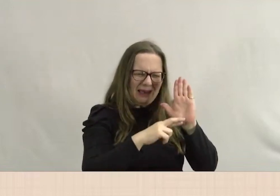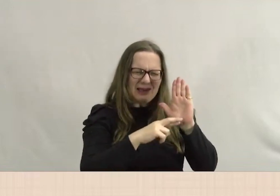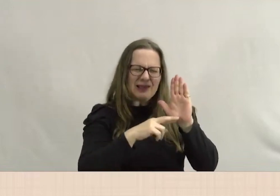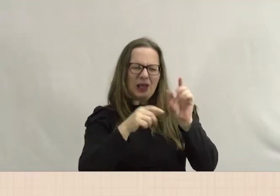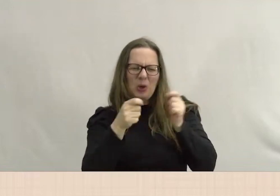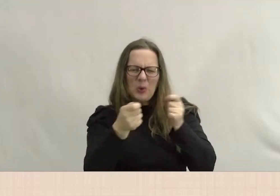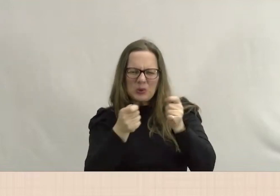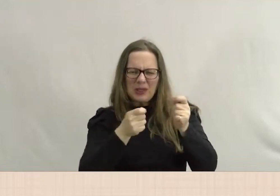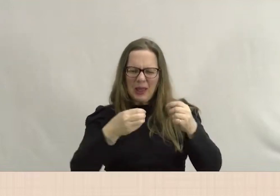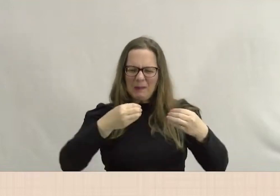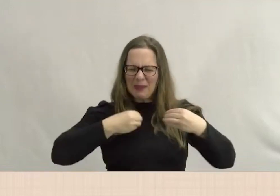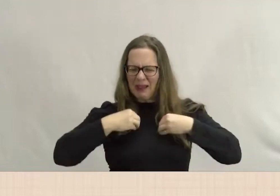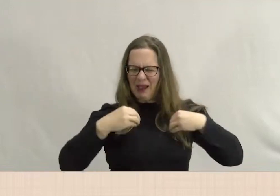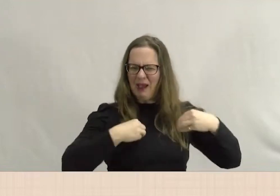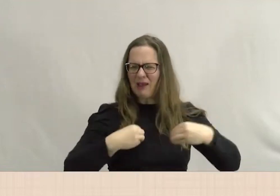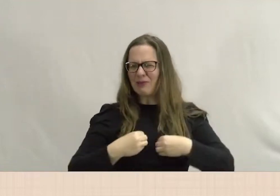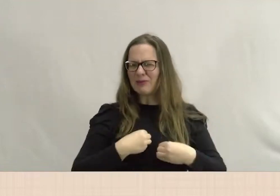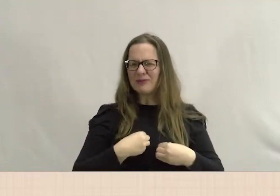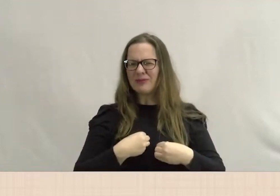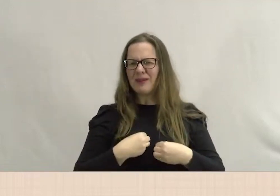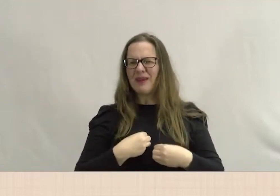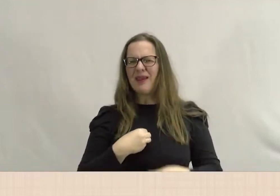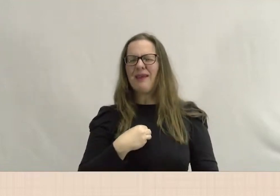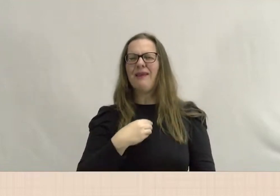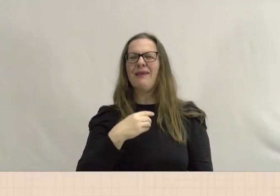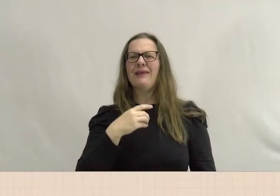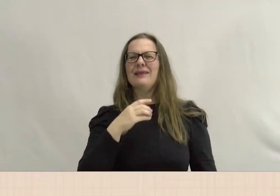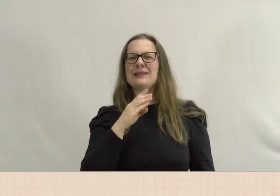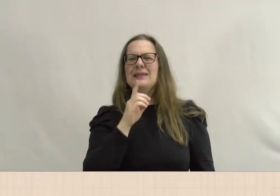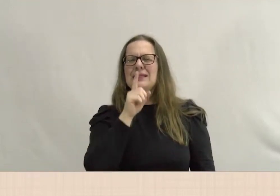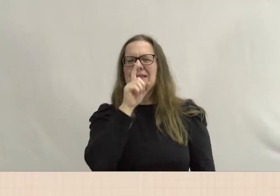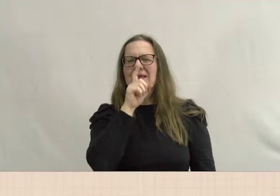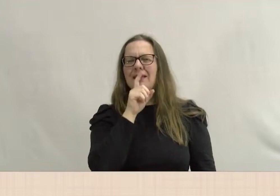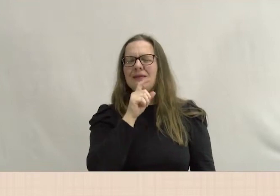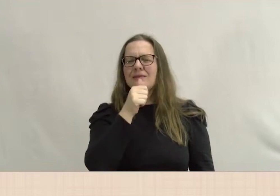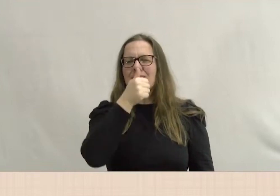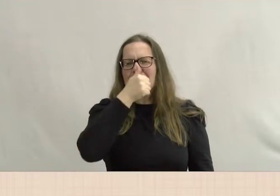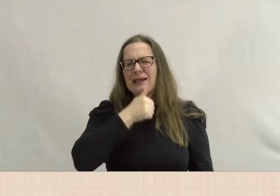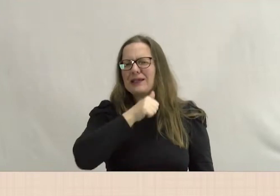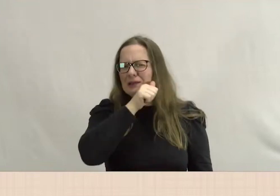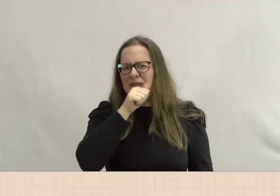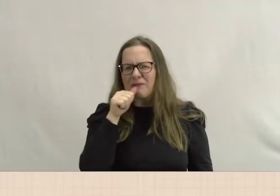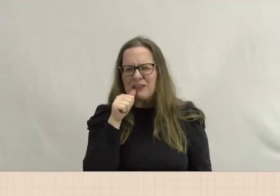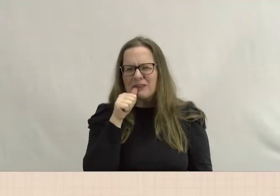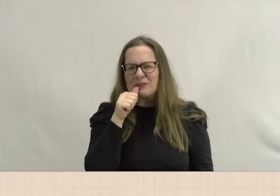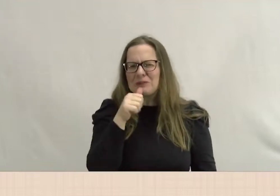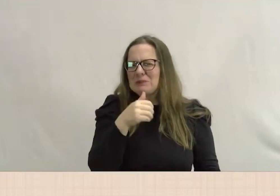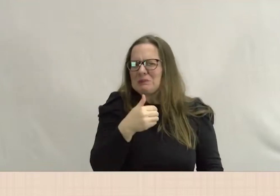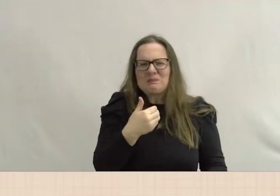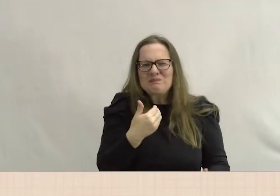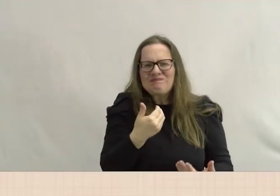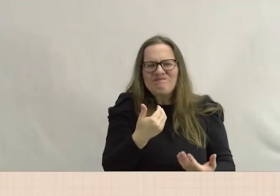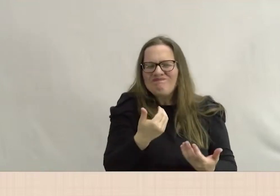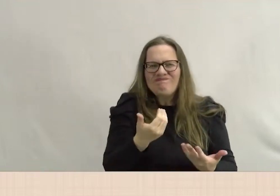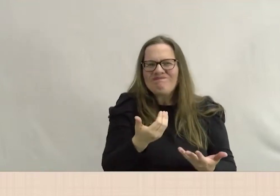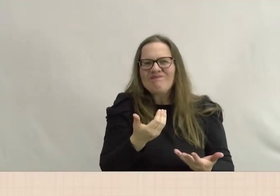meio bambo assim, quem sabe eu vou vencer a carne. Irmãos, esse não é o caminho do Senhor.